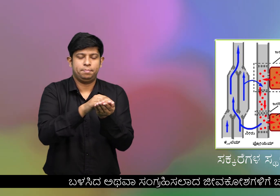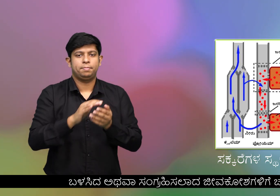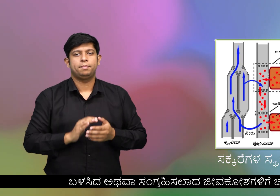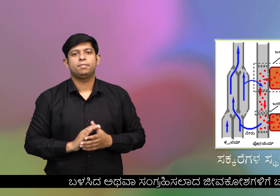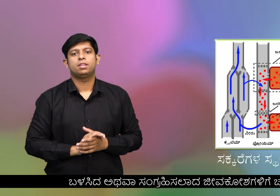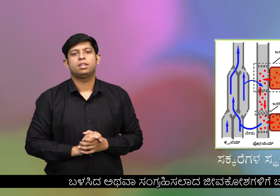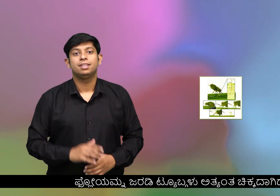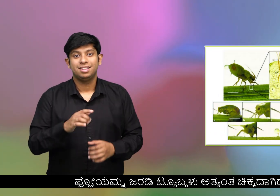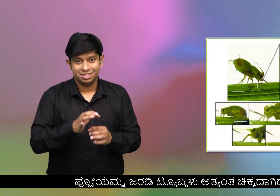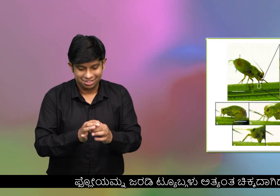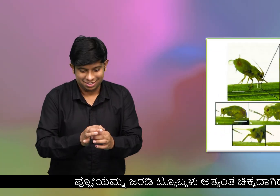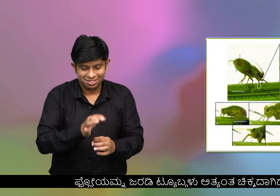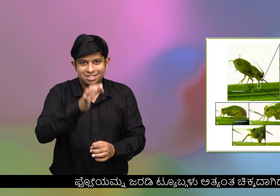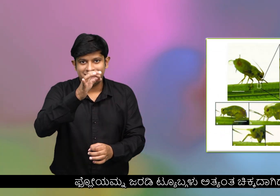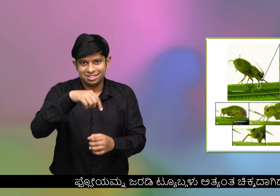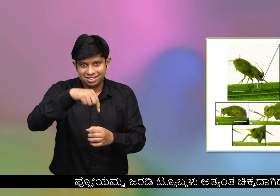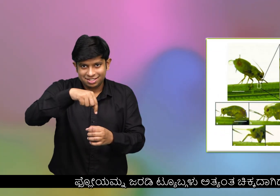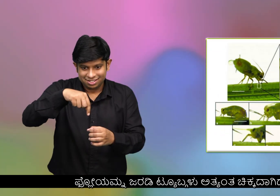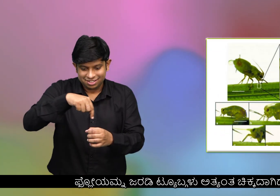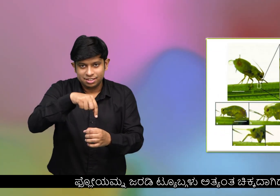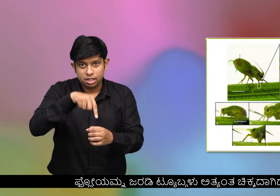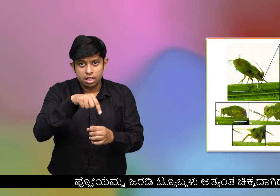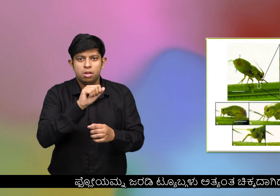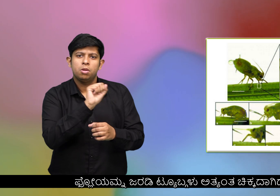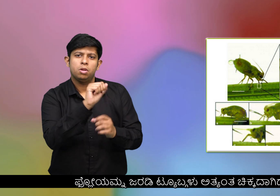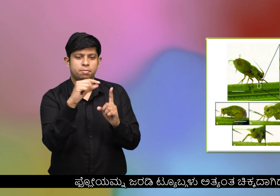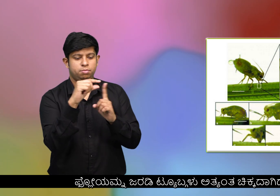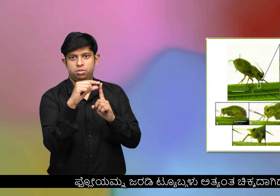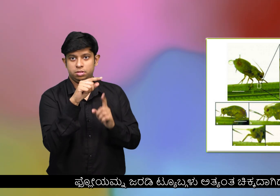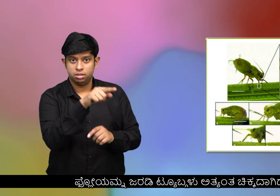ಚಲಿಸುತ್ತದೆ. ಫ್ಲೋಯಂ ಜರಡಿ ಟ್ಯೂಬ್ಗಳು ಅತ್ಯಂತ ಚಿಕ್ಕದಾಗಿದೆ ಮತ್ತು